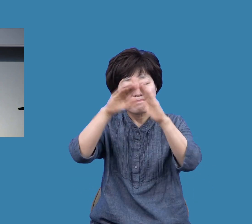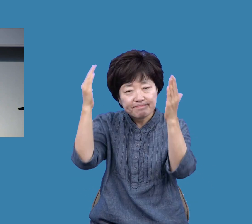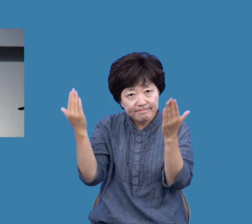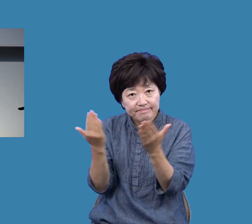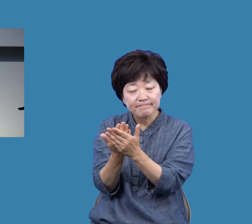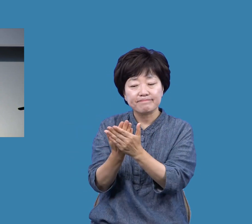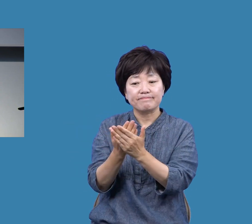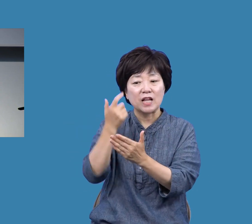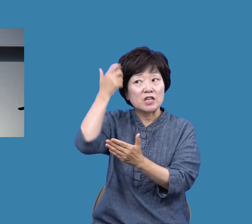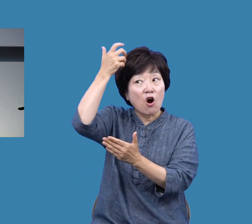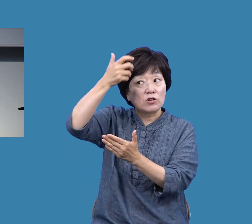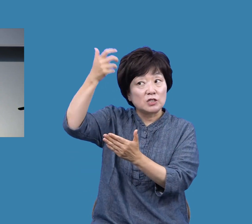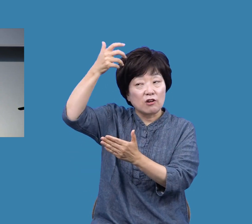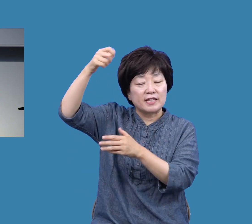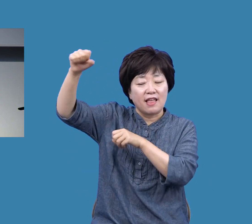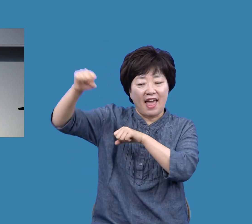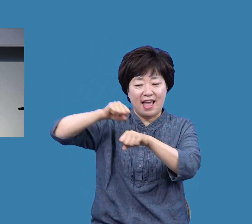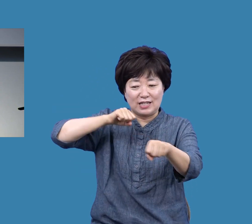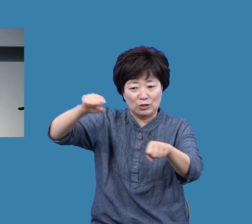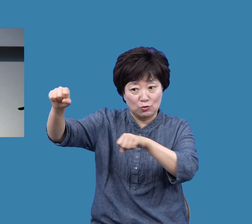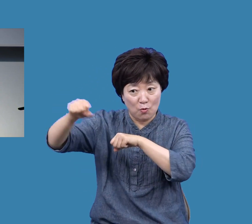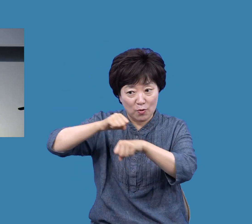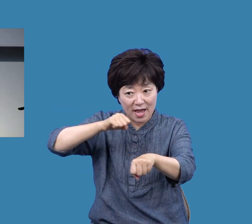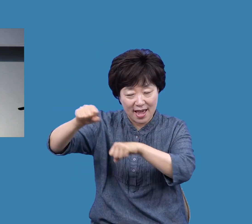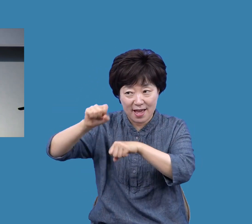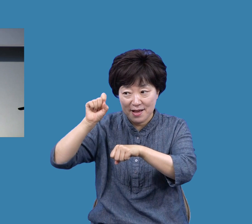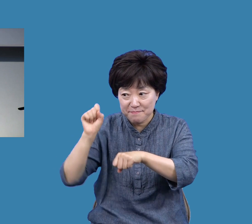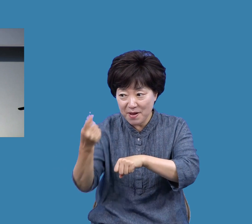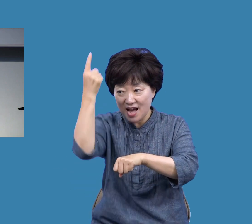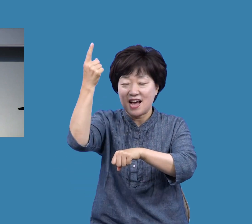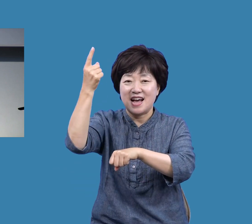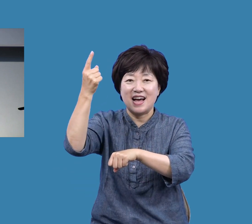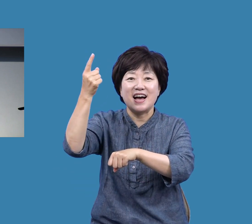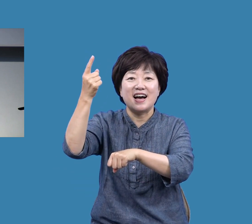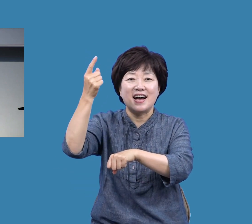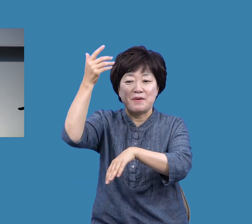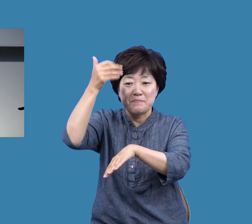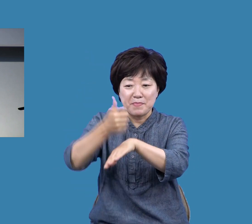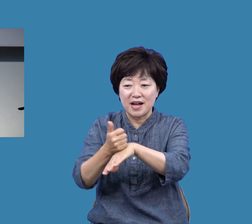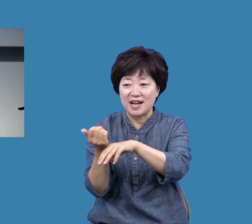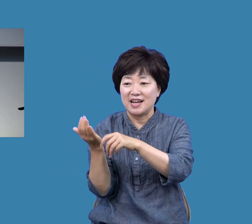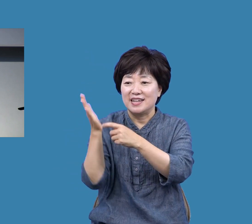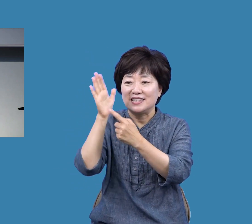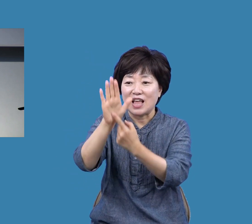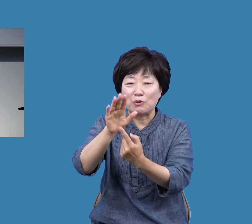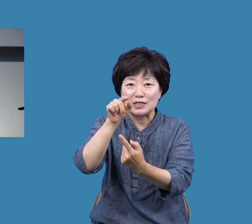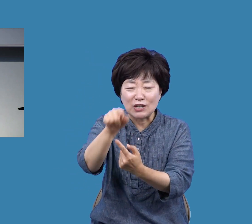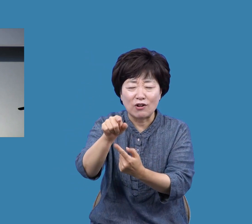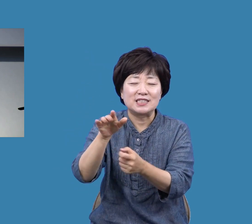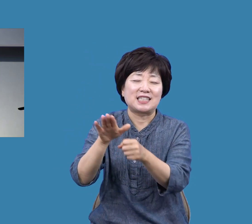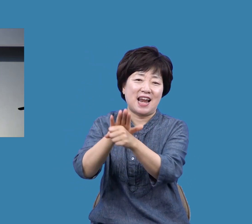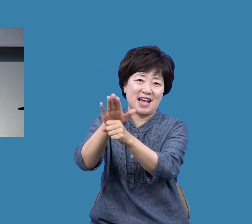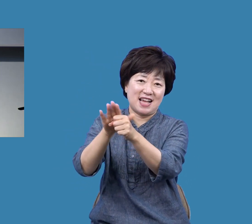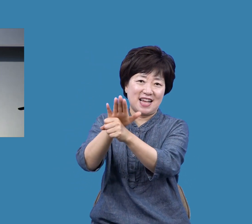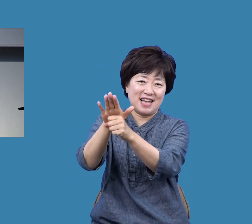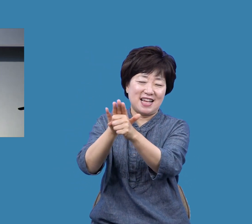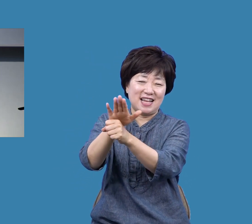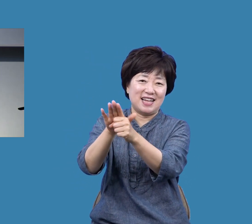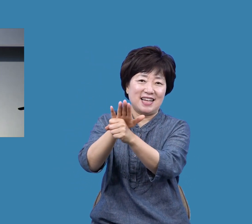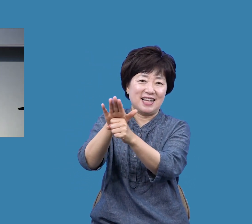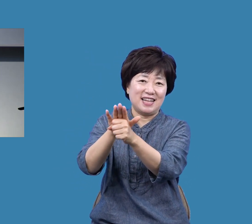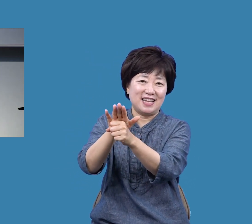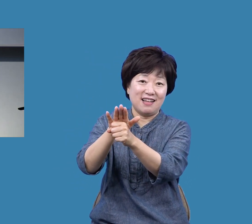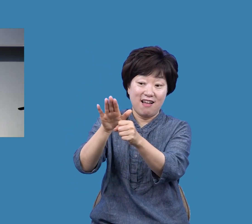영적인 행동의 근원은 하나님은 사랑이시라. 그 사랑에서부터 뿌리 박아서 이렇게 넘쳐나와야 되는 건데 그러면 당연히 뭐가